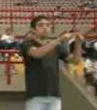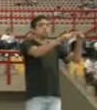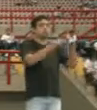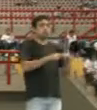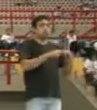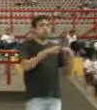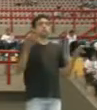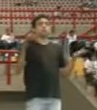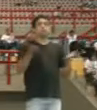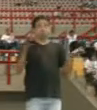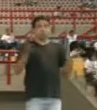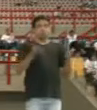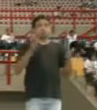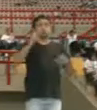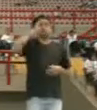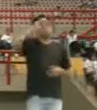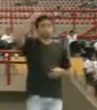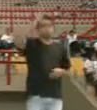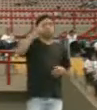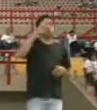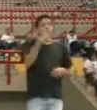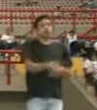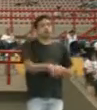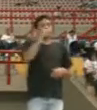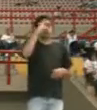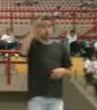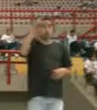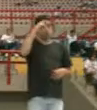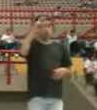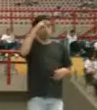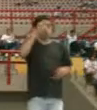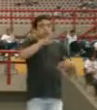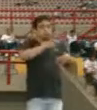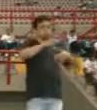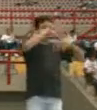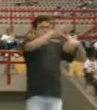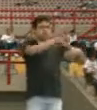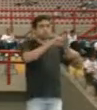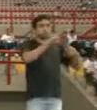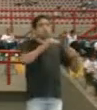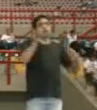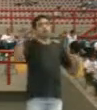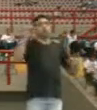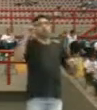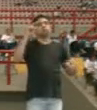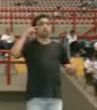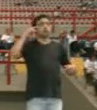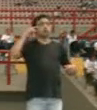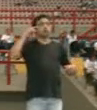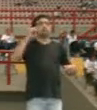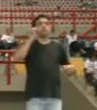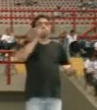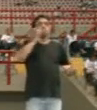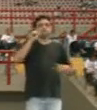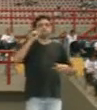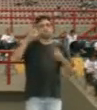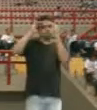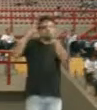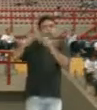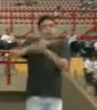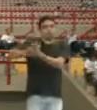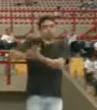Modernamente, hoje, principalmente aqui na cultura ocidental, porque no Oriente a mulher ainda é tratada com muito preconceito